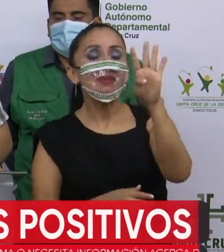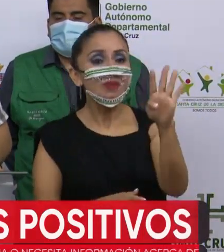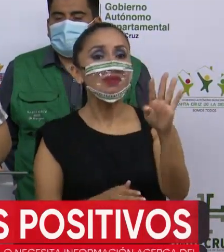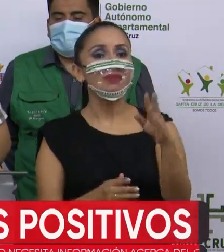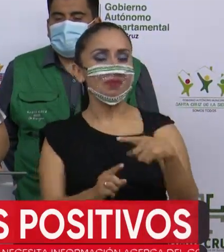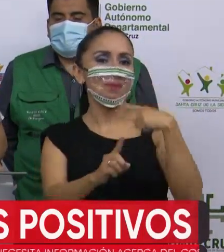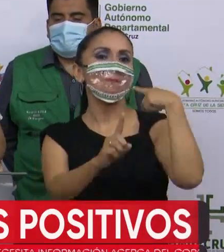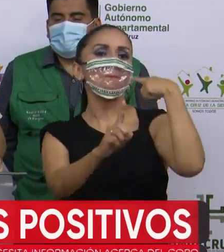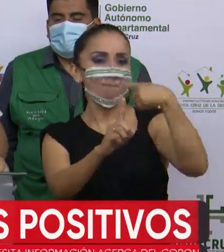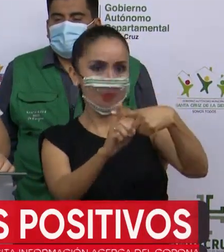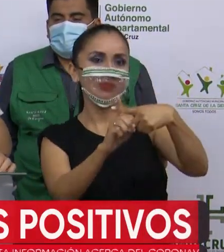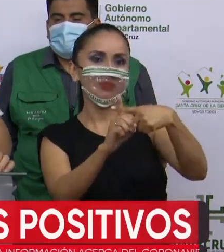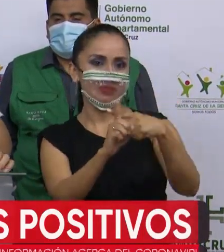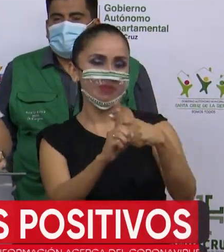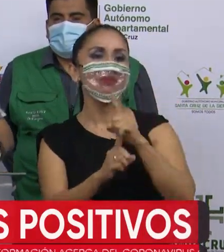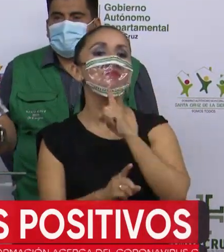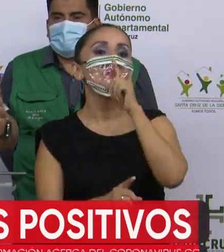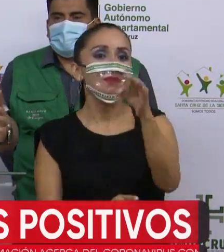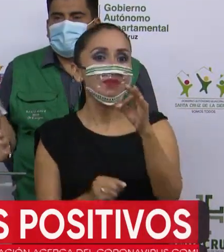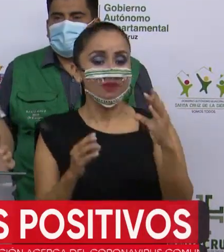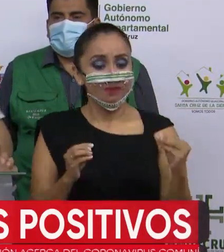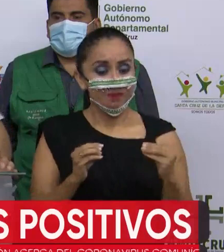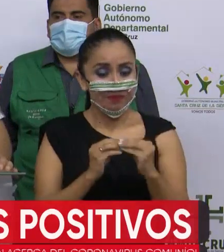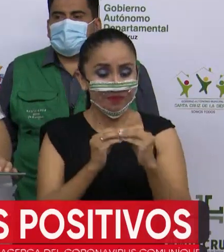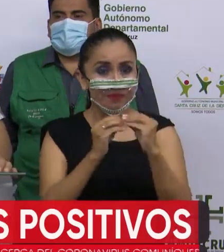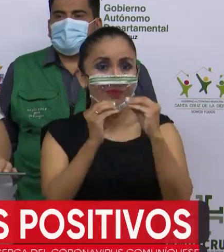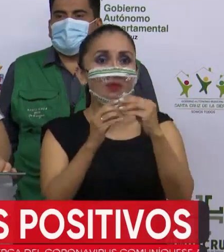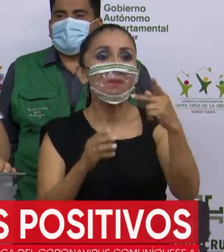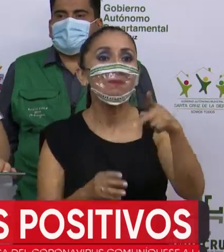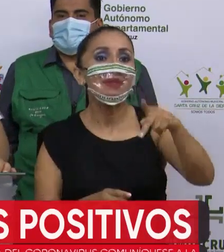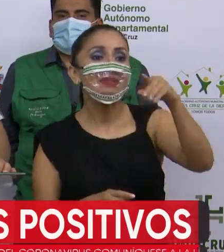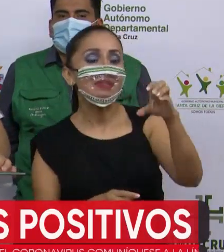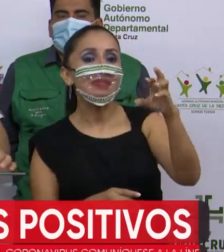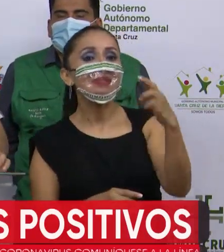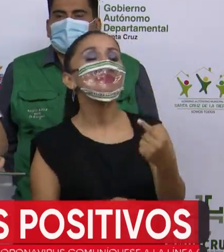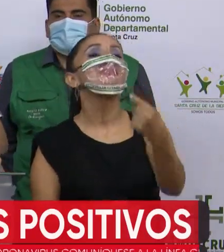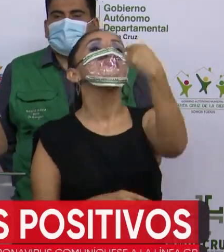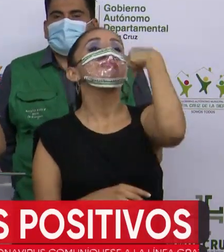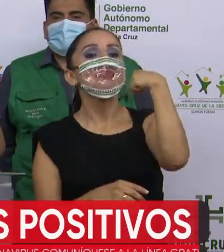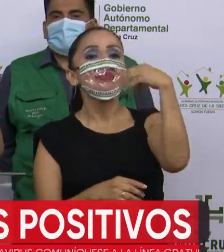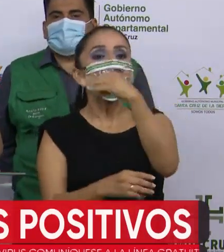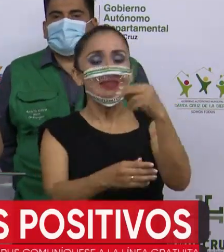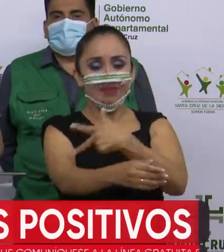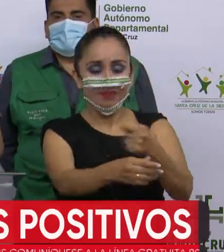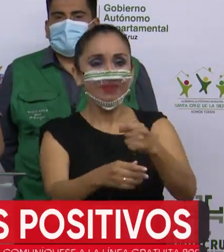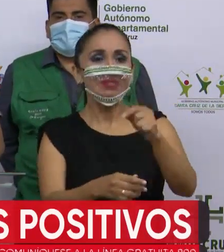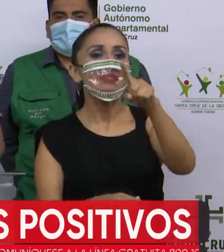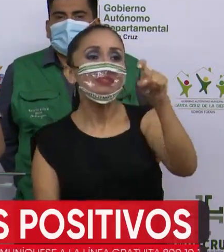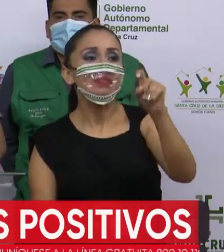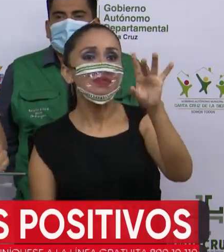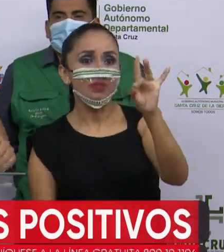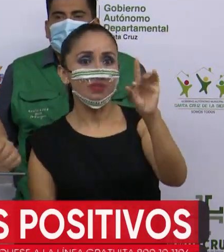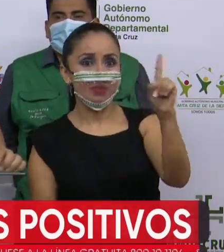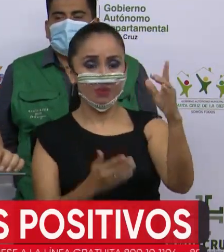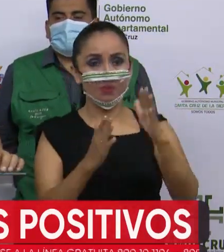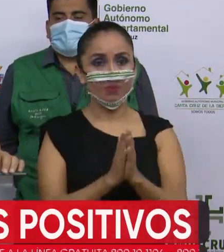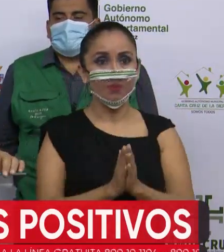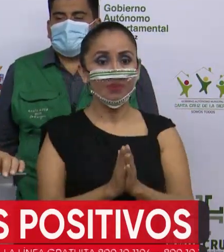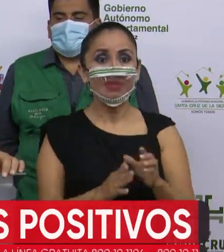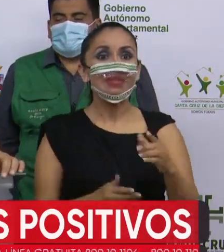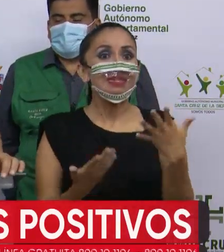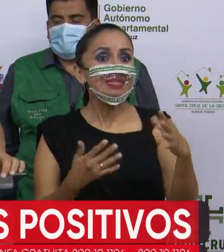pruebas positivas. Haciendo un total entre PCR y pruebas rápidas de 181. Van a sumar